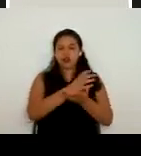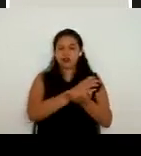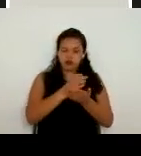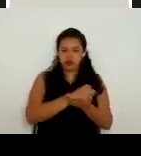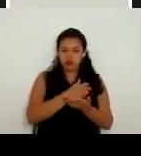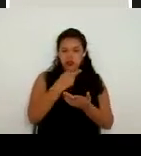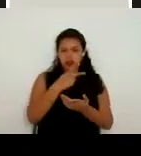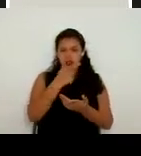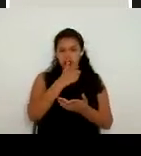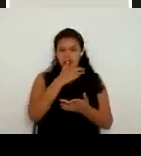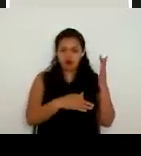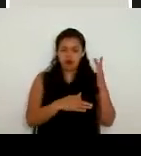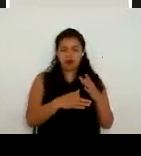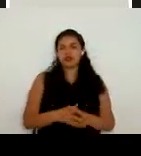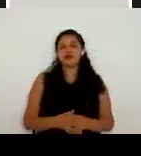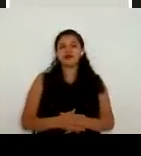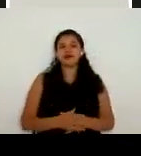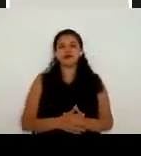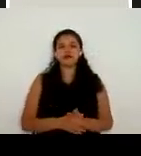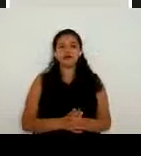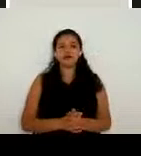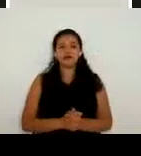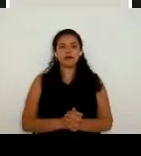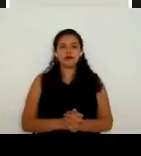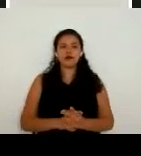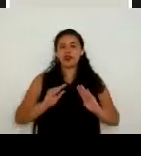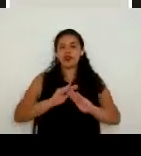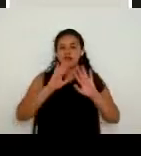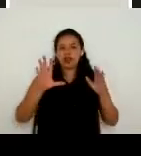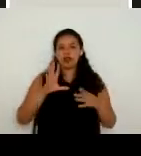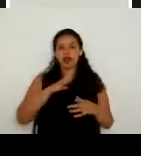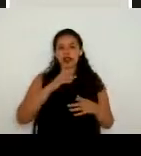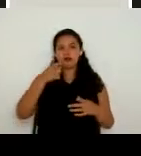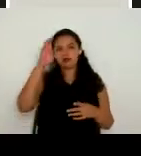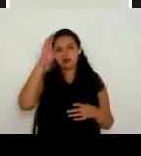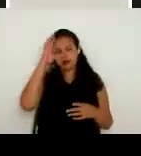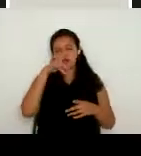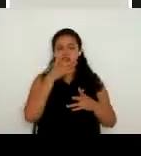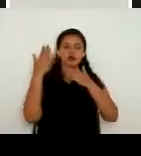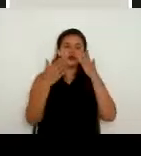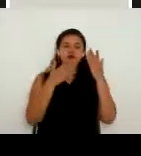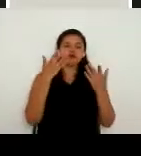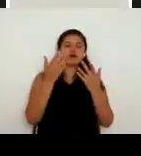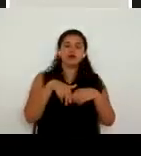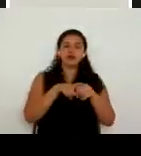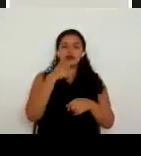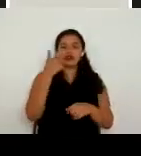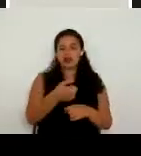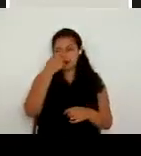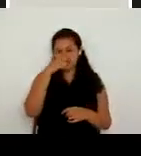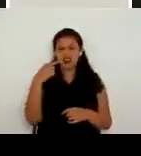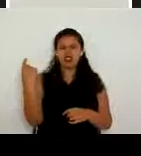por supuesto ella está pensando en este estado socioeconómico para poder